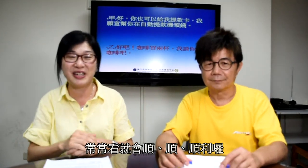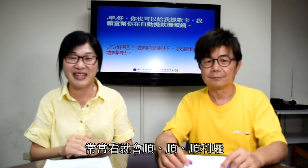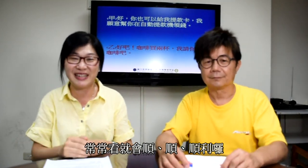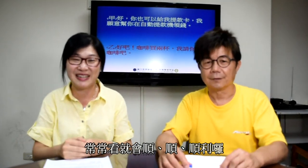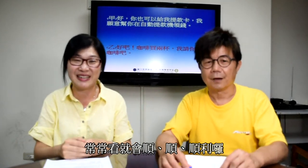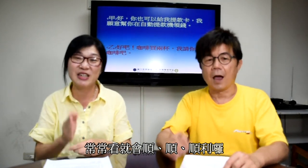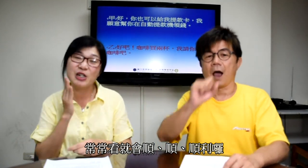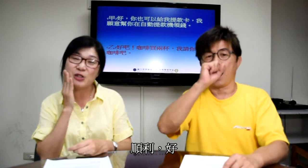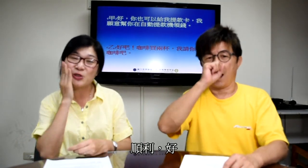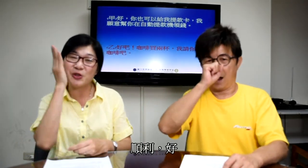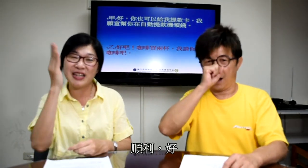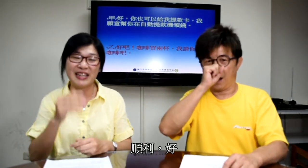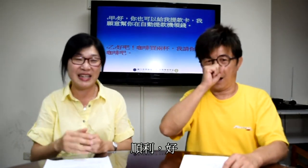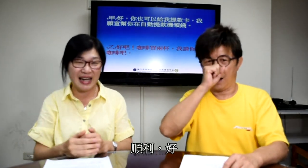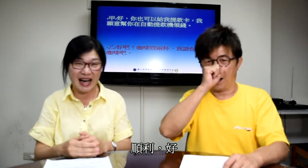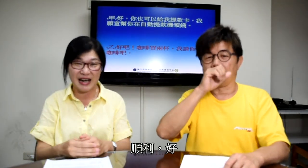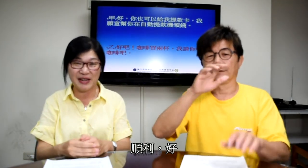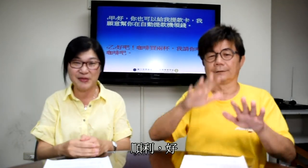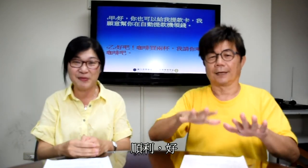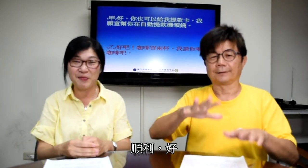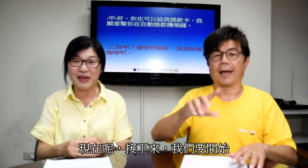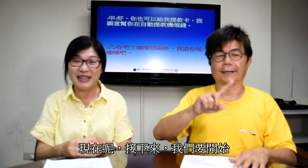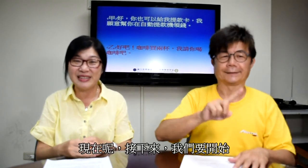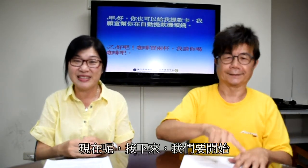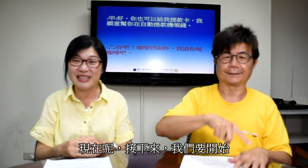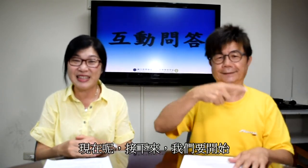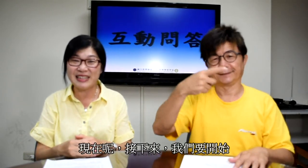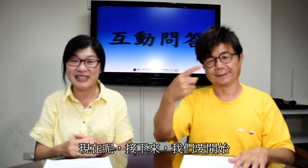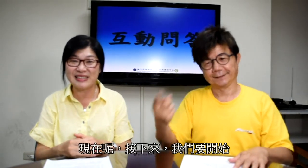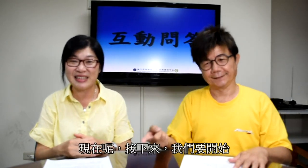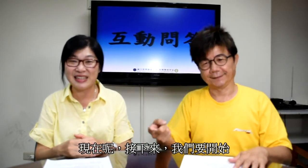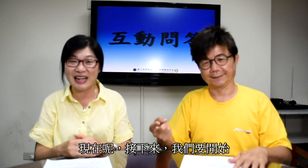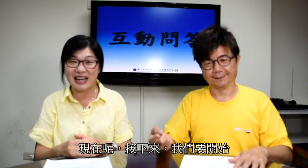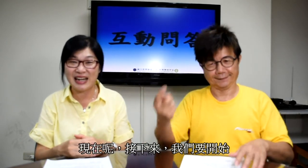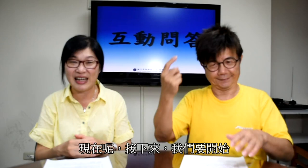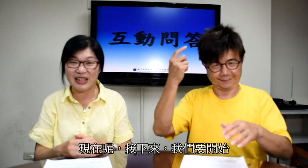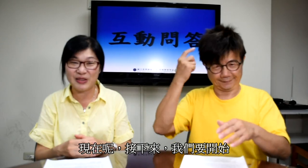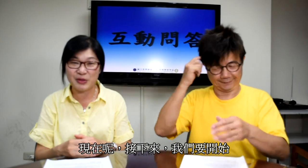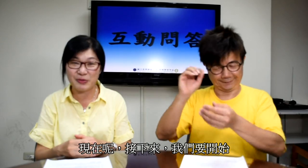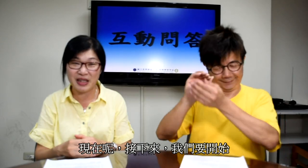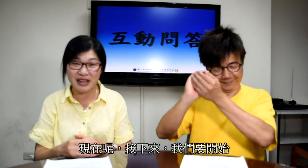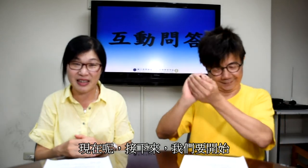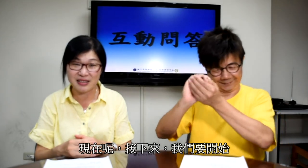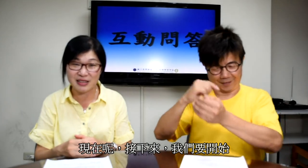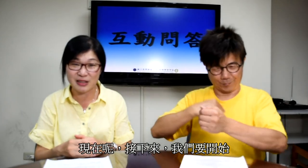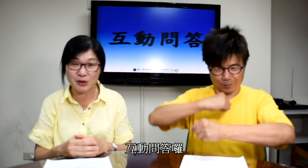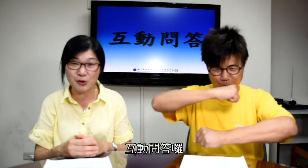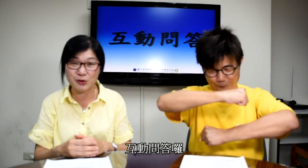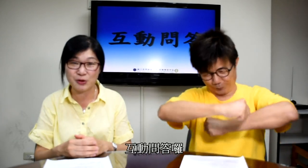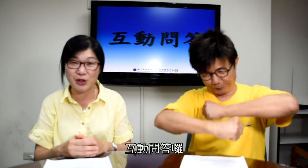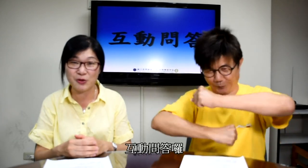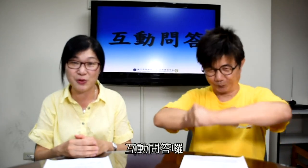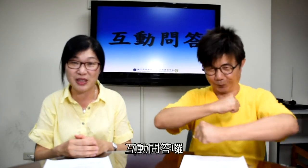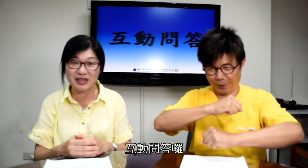咯。顺利。好，现在呢接下来我们要开始互动问答